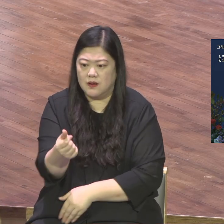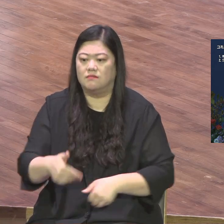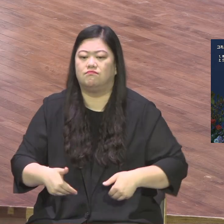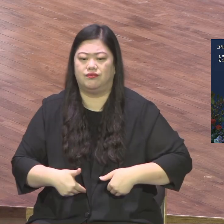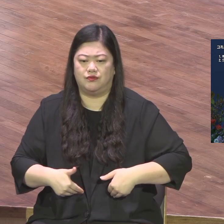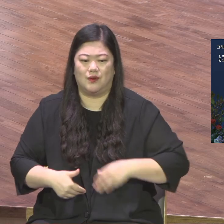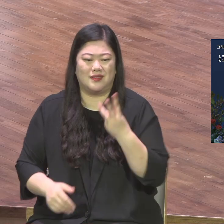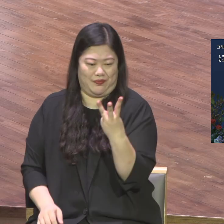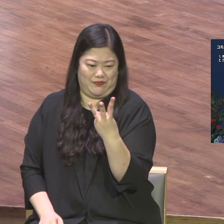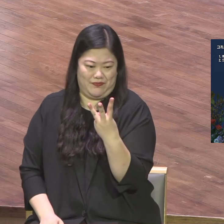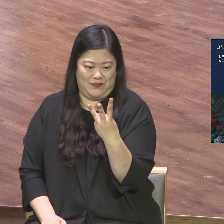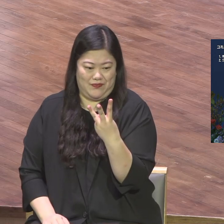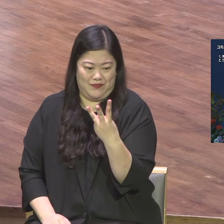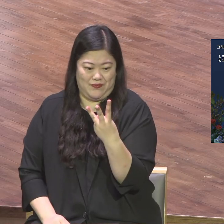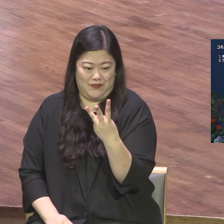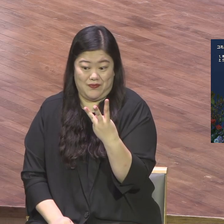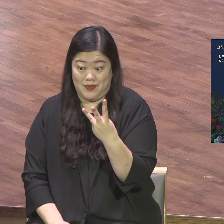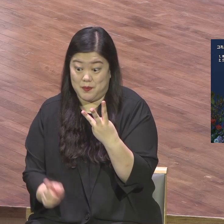가지.